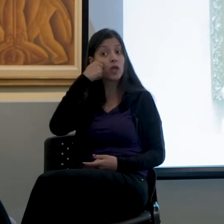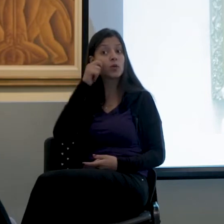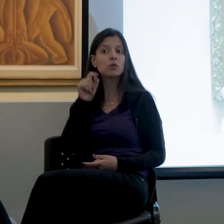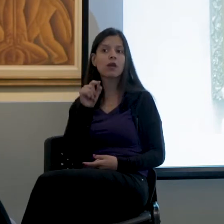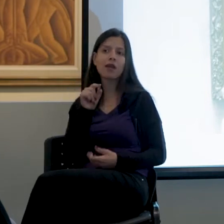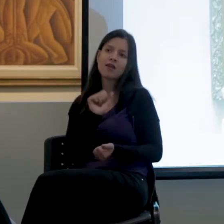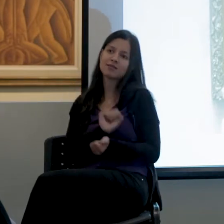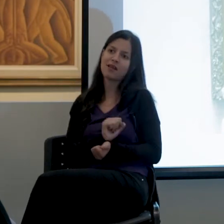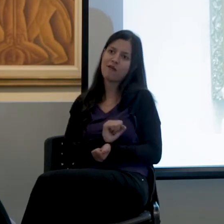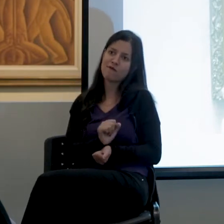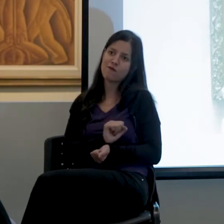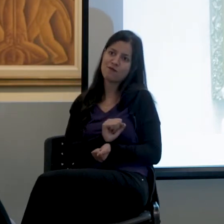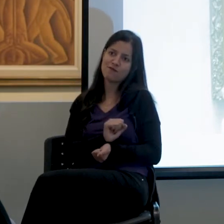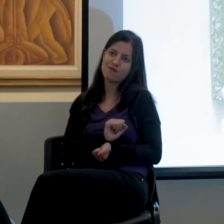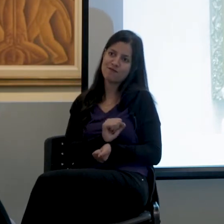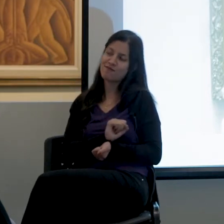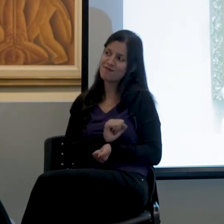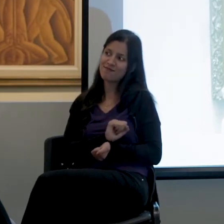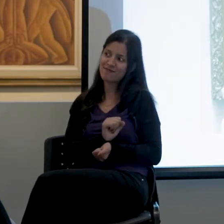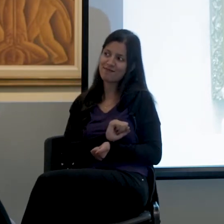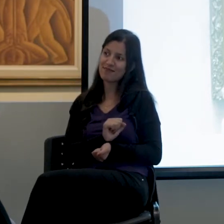sujeito mais